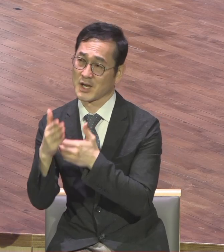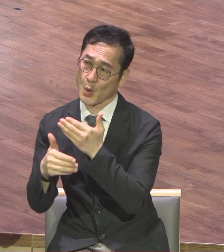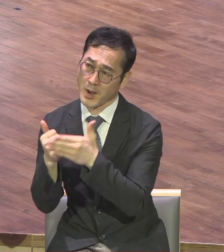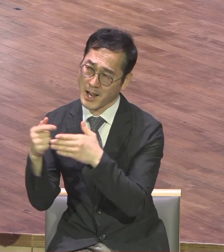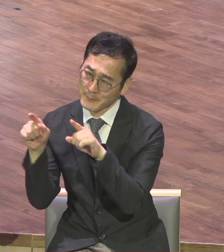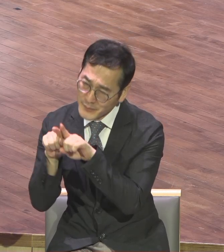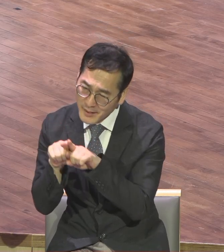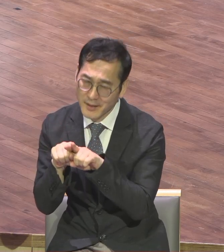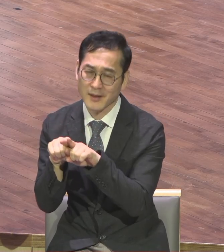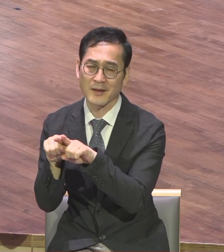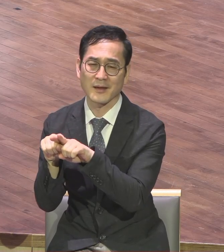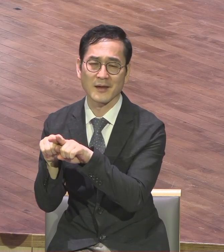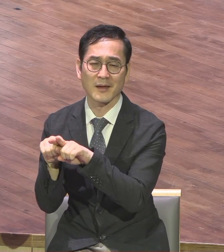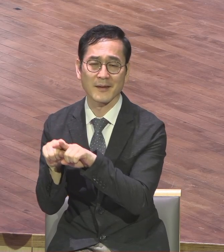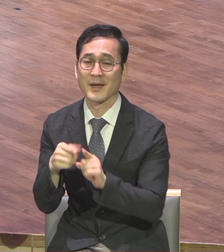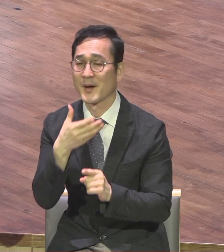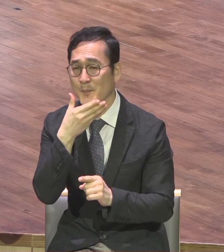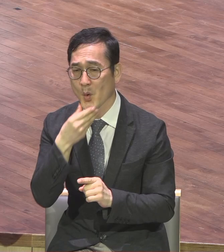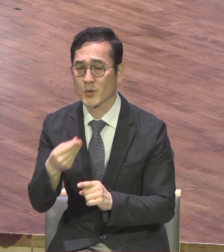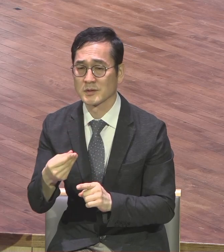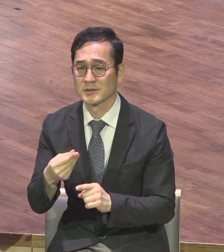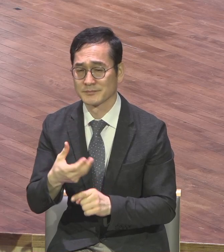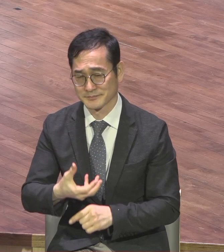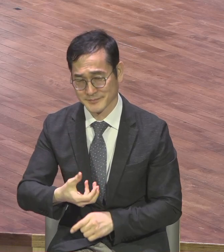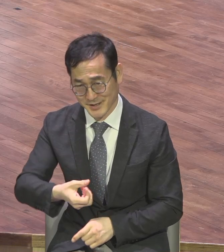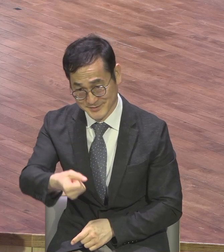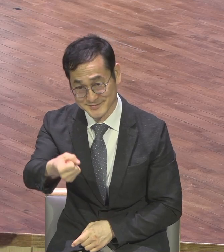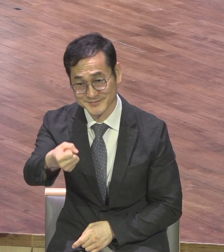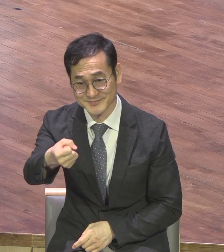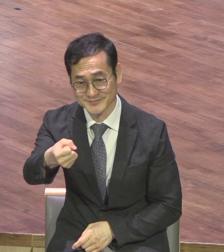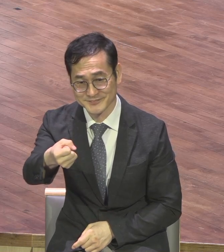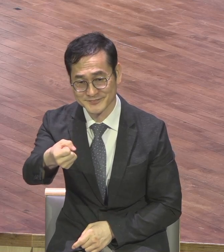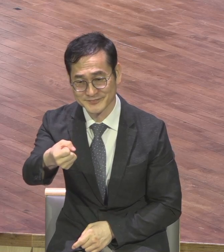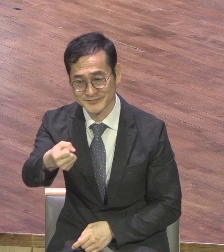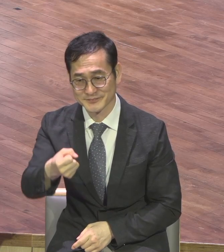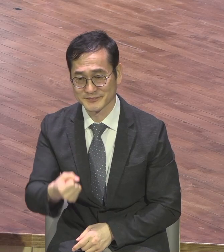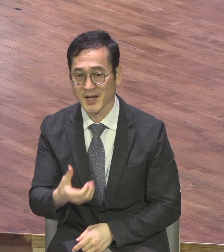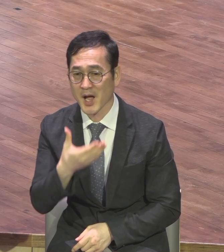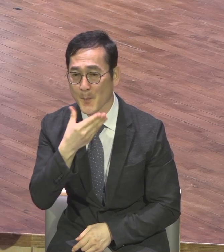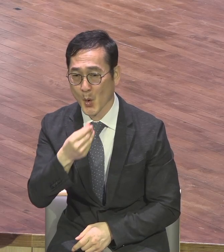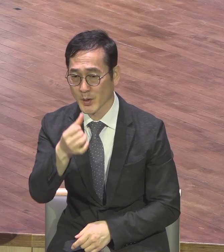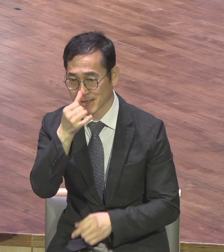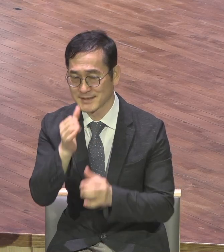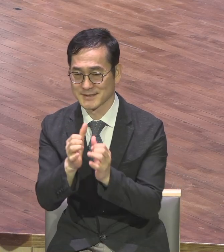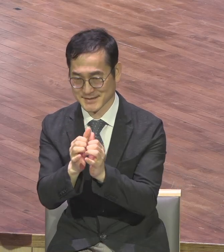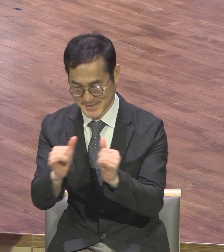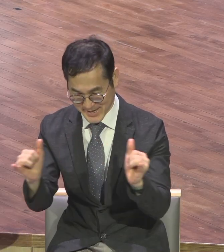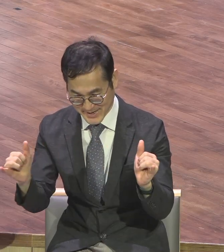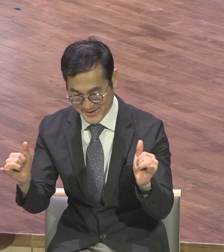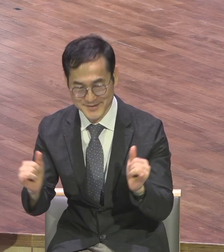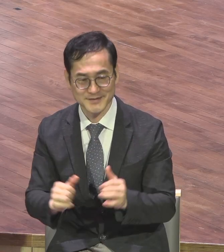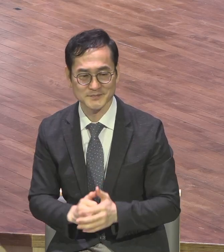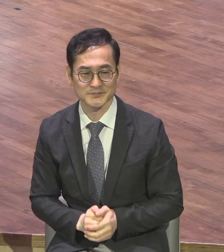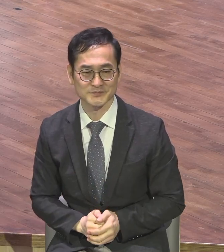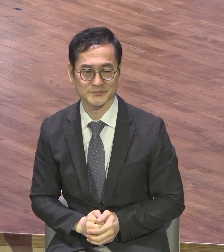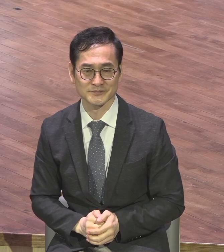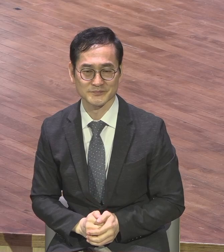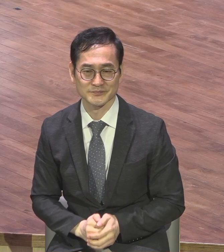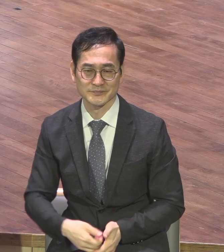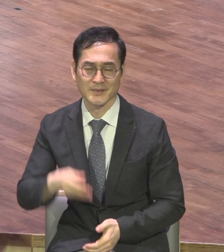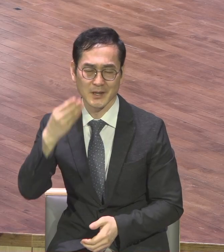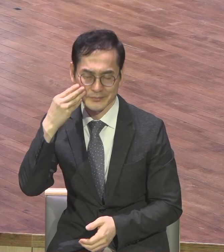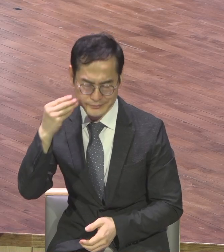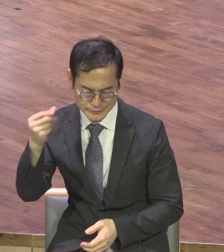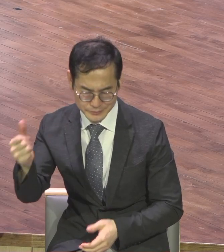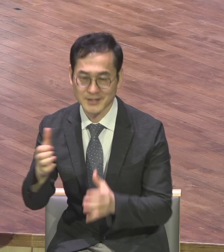함께 하심으로 복을 받을지어다. 복 있는 자로다. 형통한 자